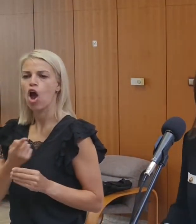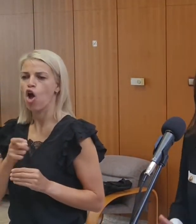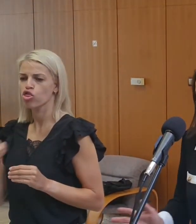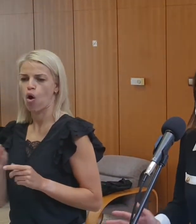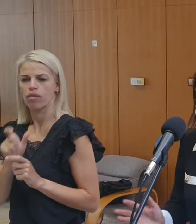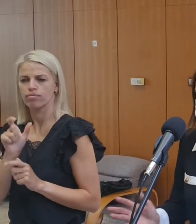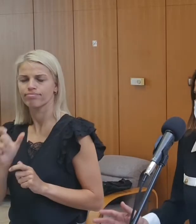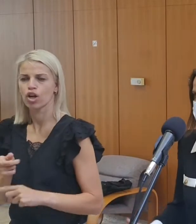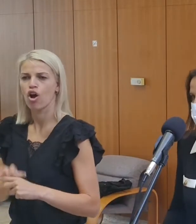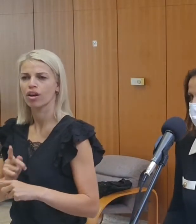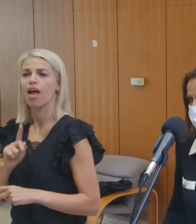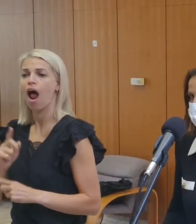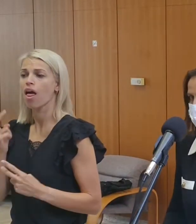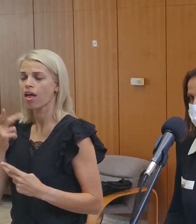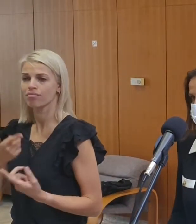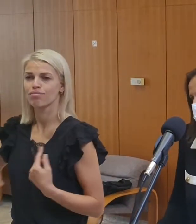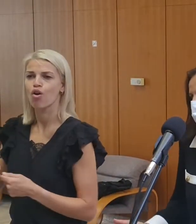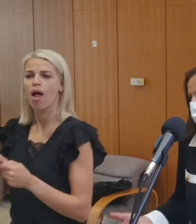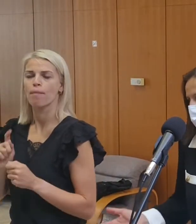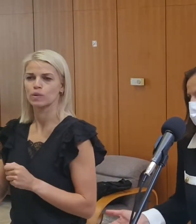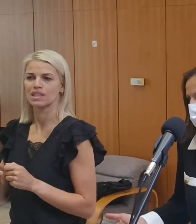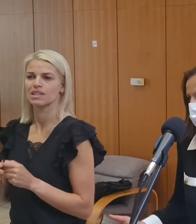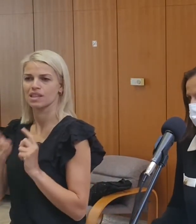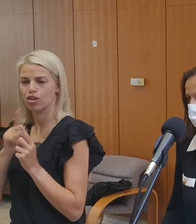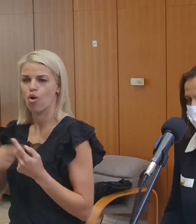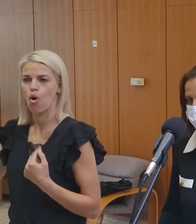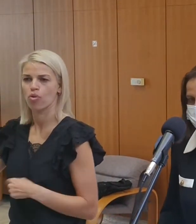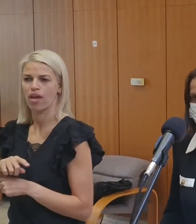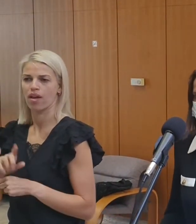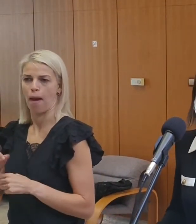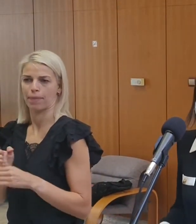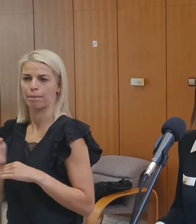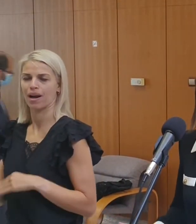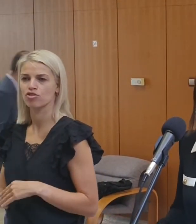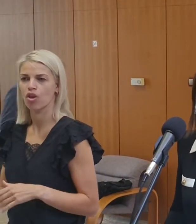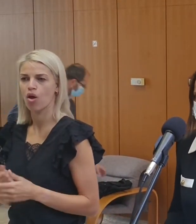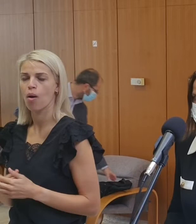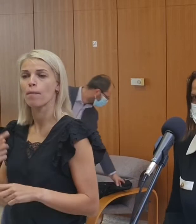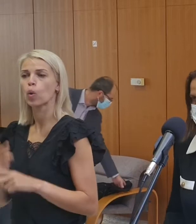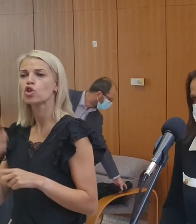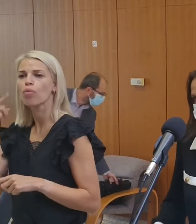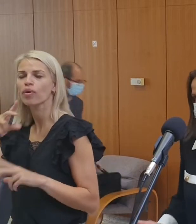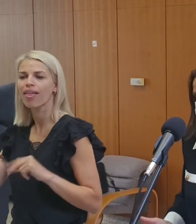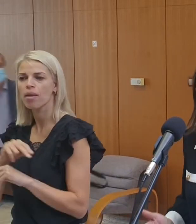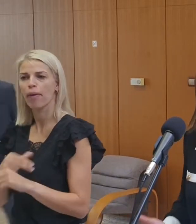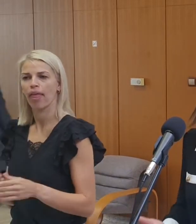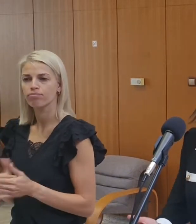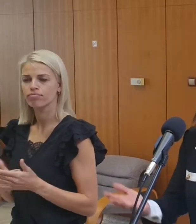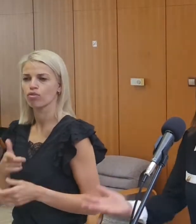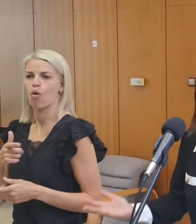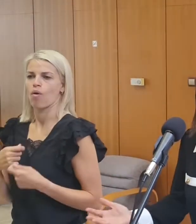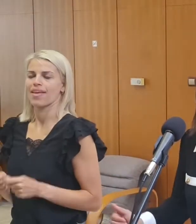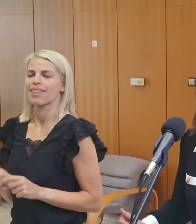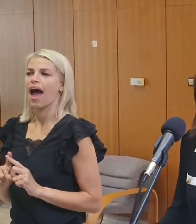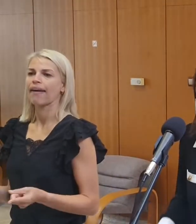ale musí byť na tom nejaké miere zhoda v rámci koalície, aby to aj prešlo ako právna úprava, aj k tomu potrebná je odborná debata. Takže to sa nedá